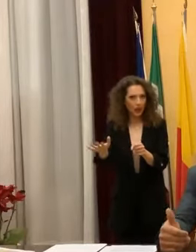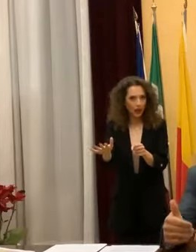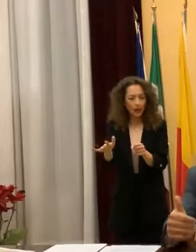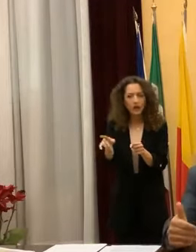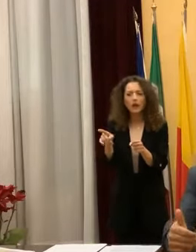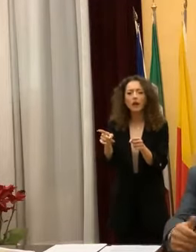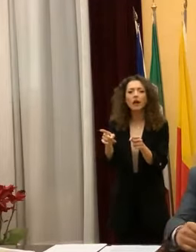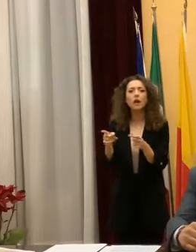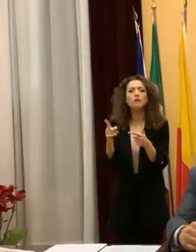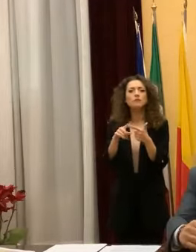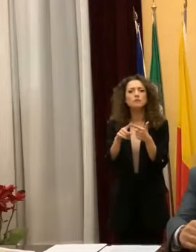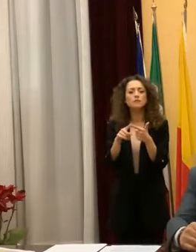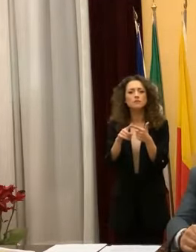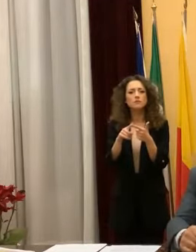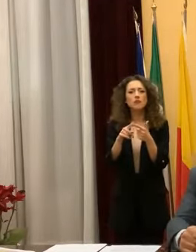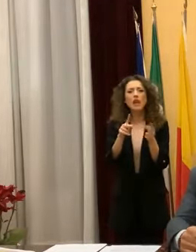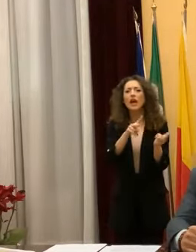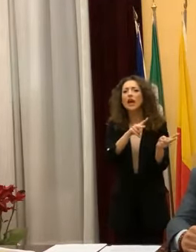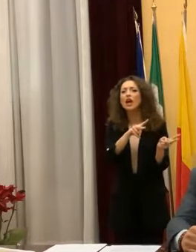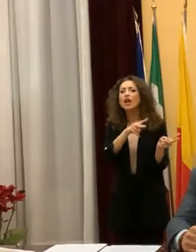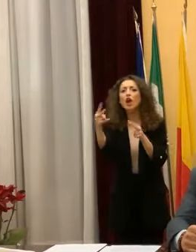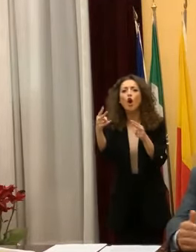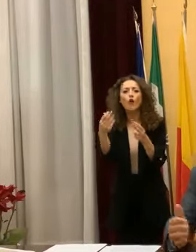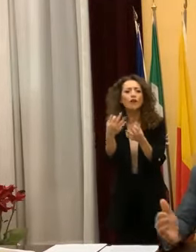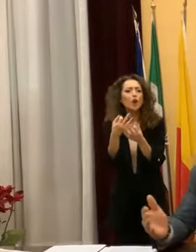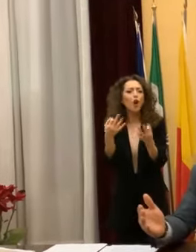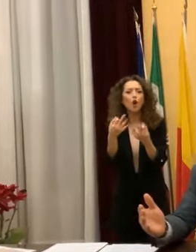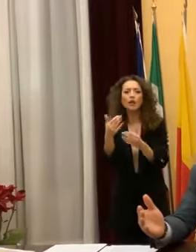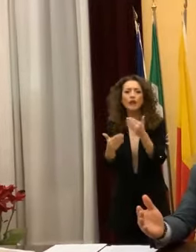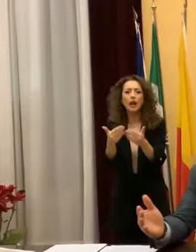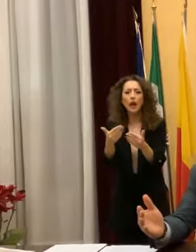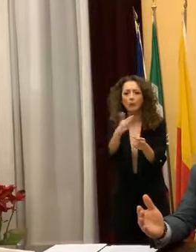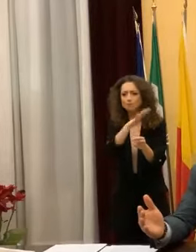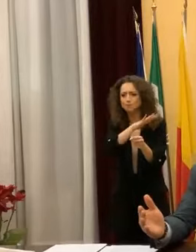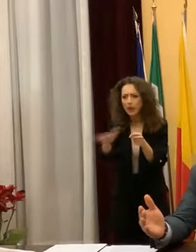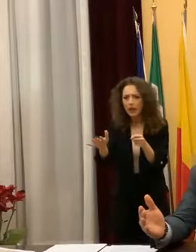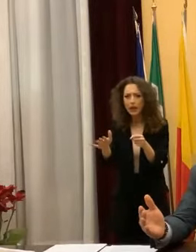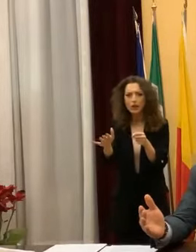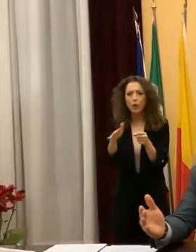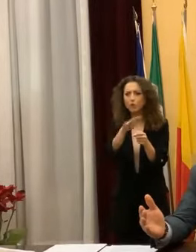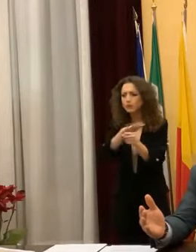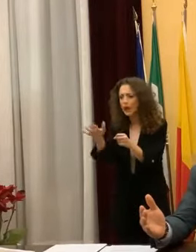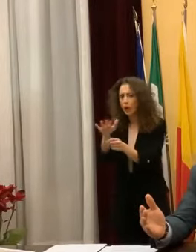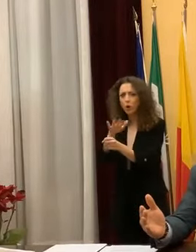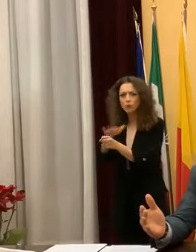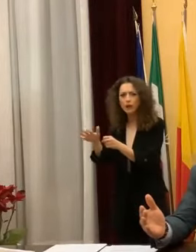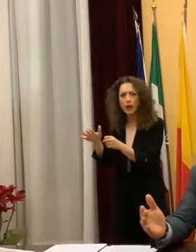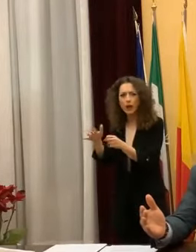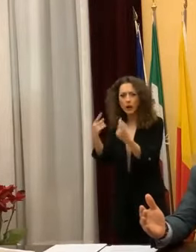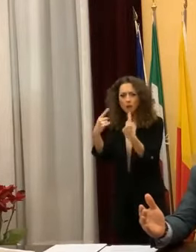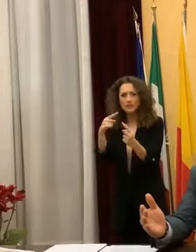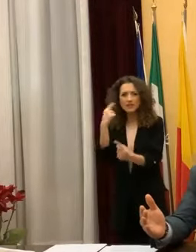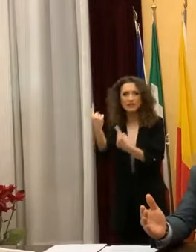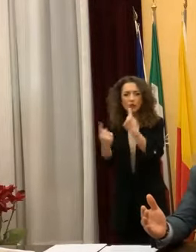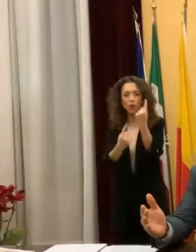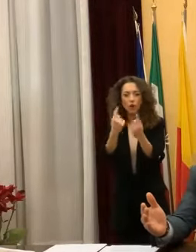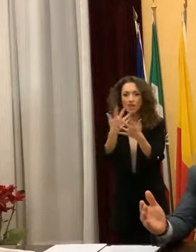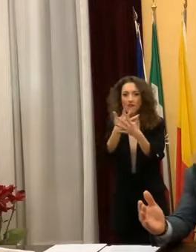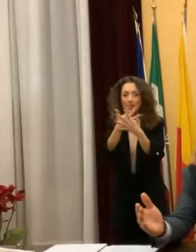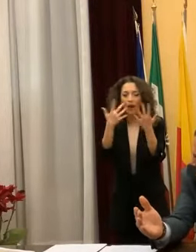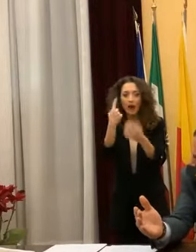alle ricoveri ordinari pieni, a quella che si è evidenziata immediatamente, l'impossibilità